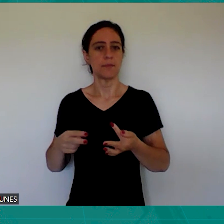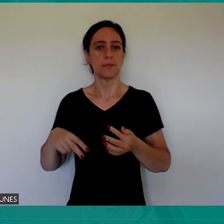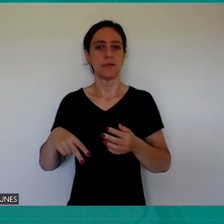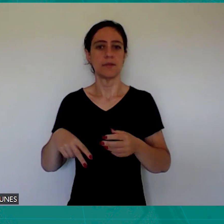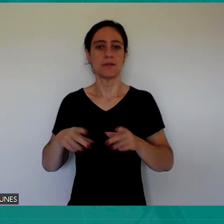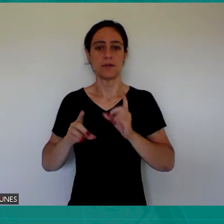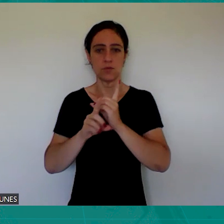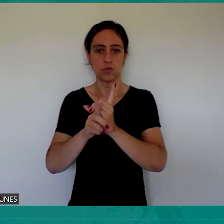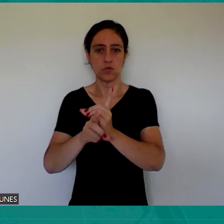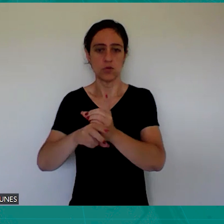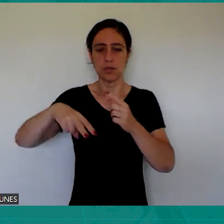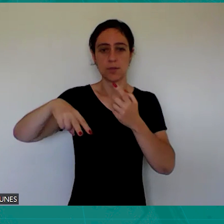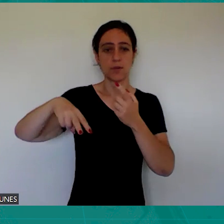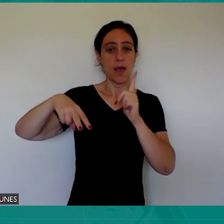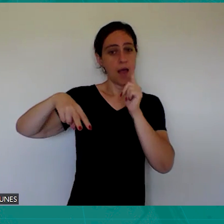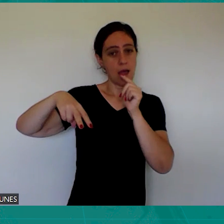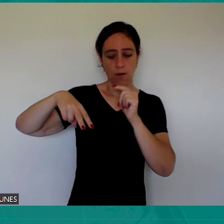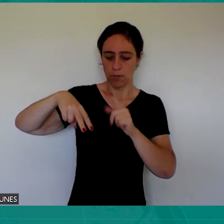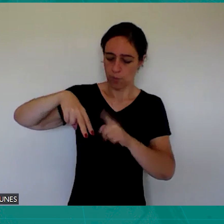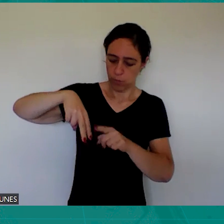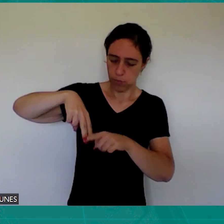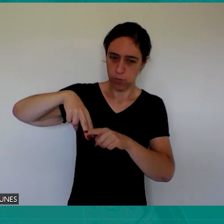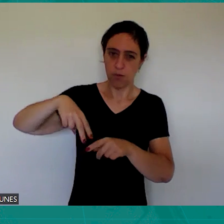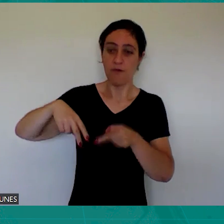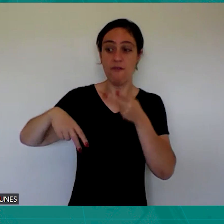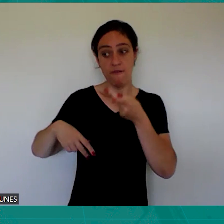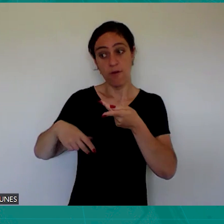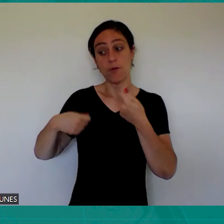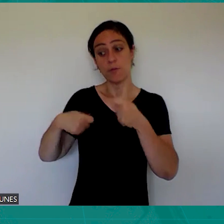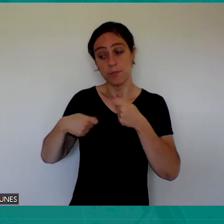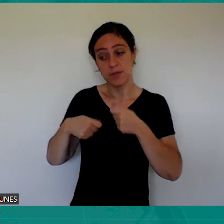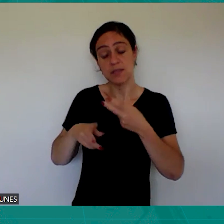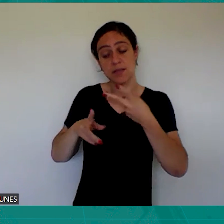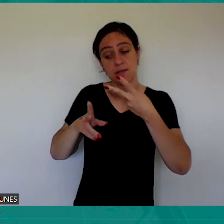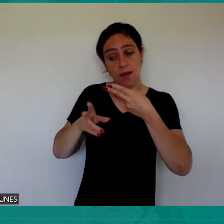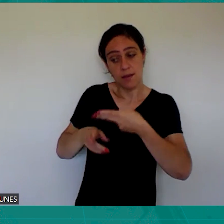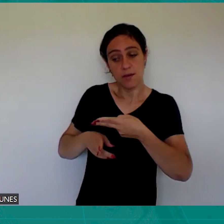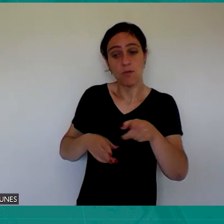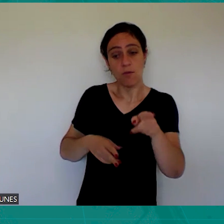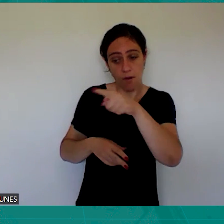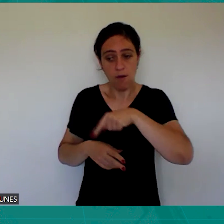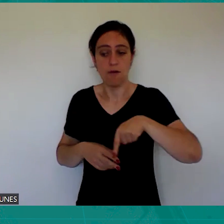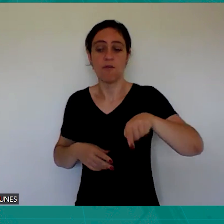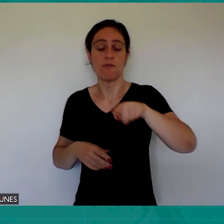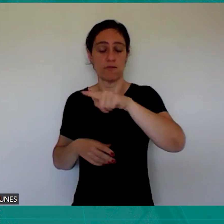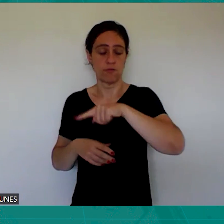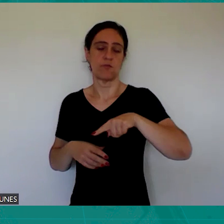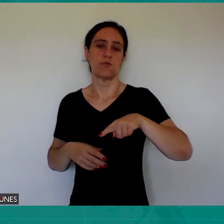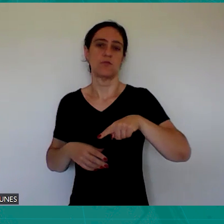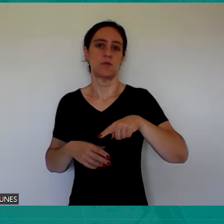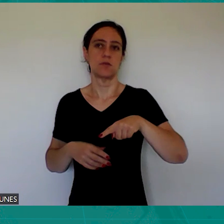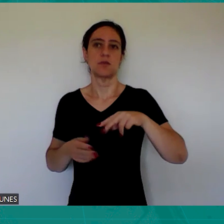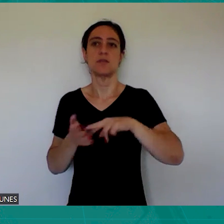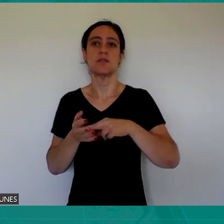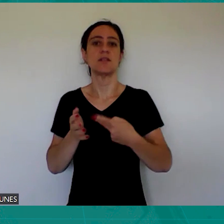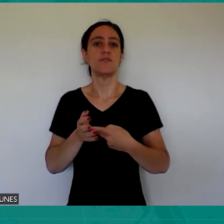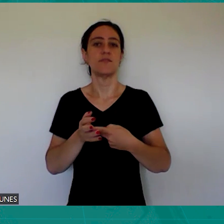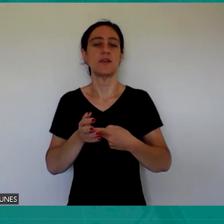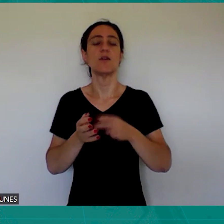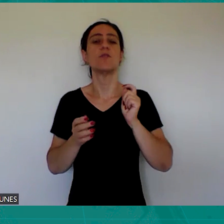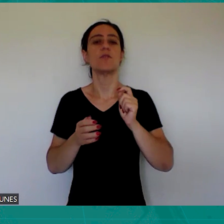e recomendou que eles fizessem o mesmo, lavando os pés uns dos outros. Quer dizer, ninguém se considere superior aos